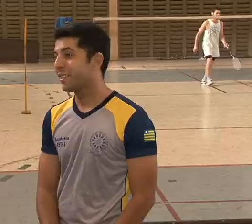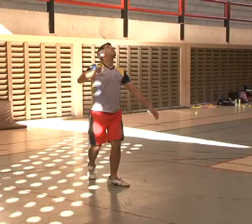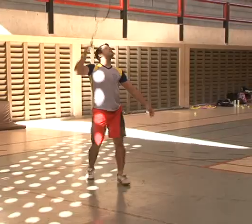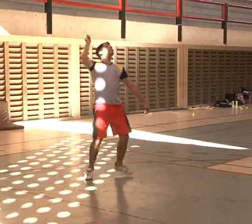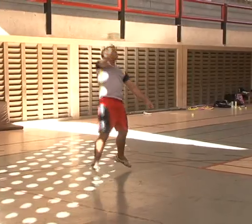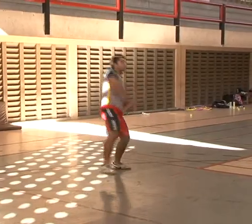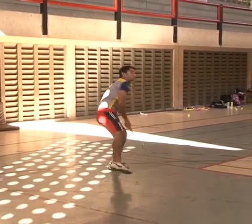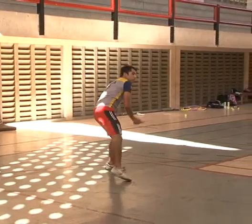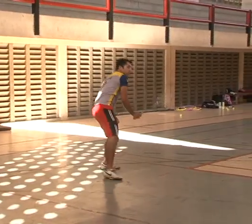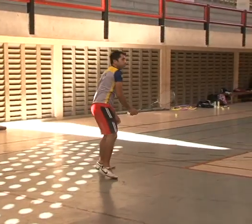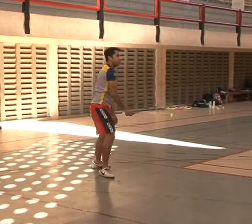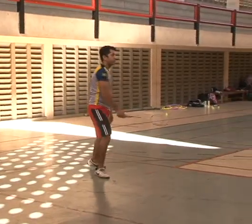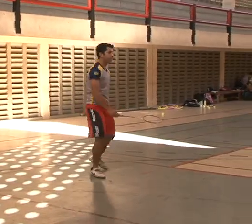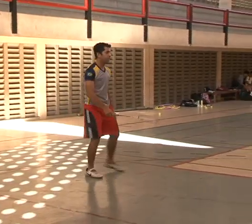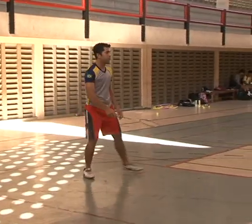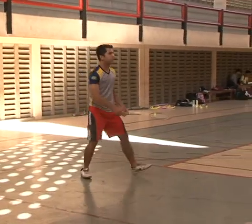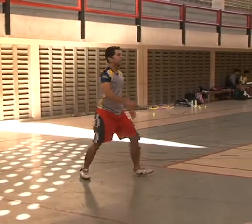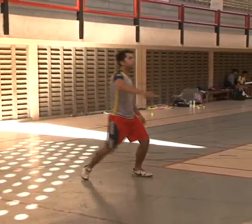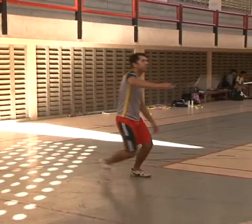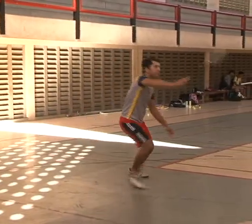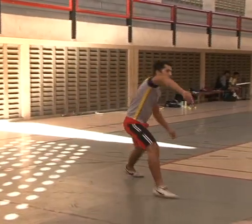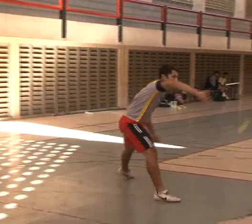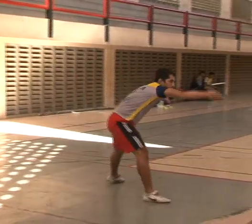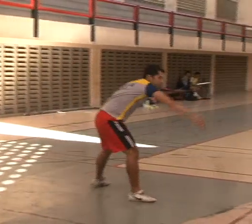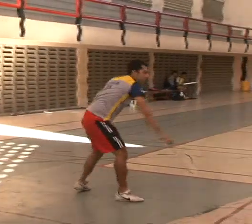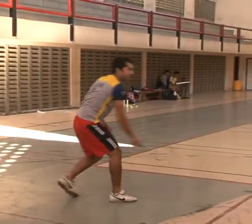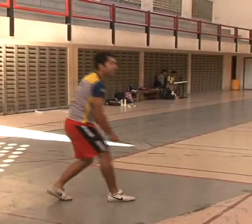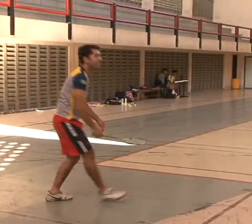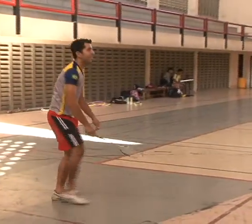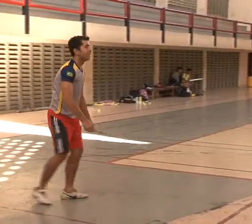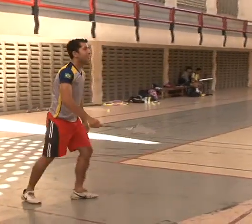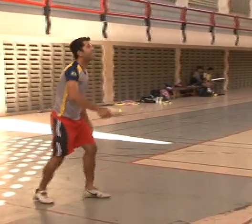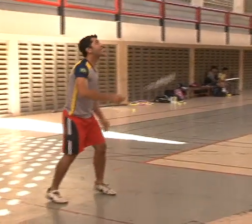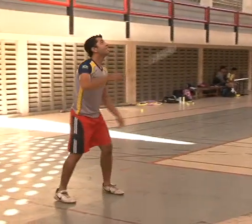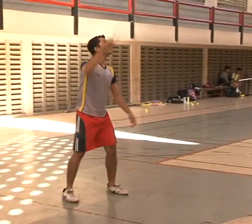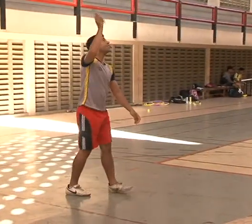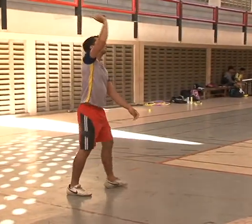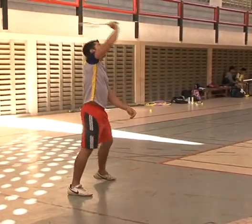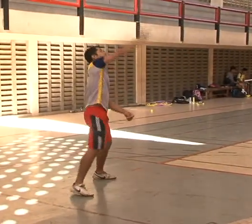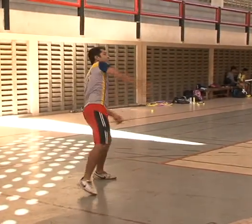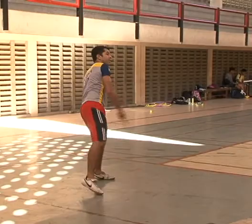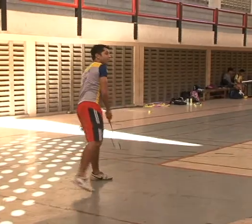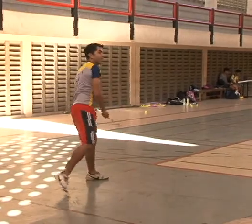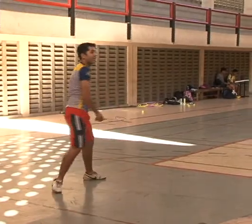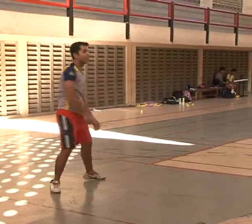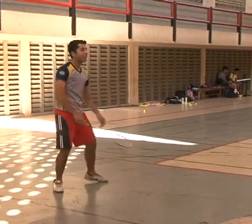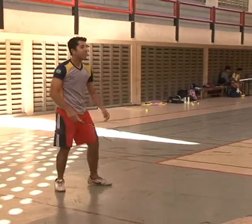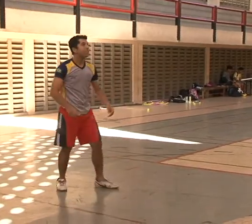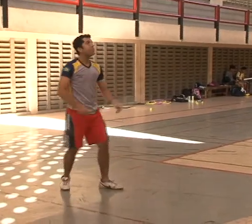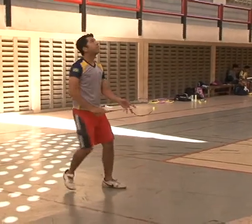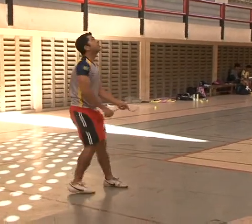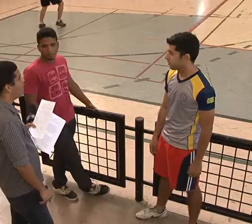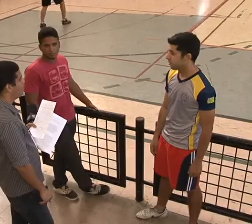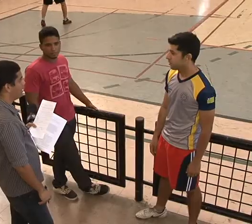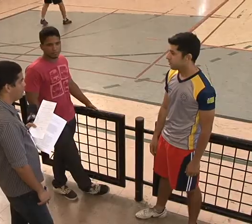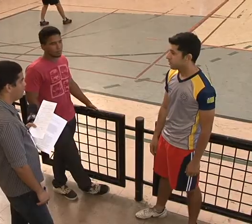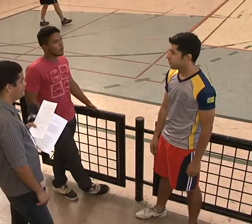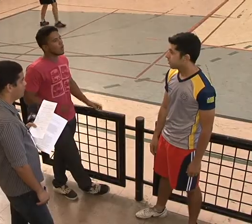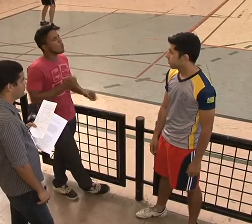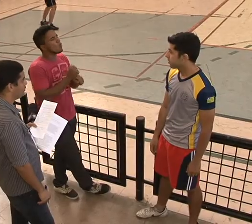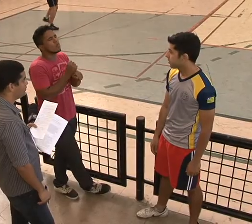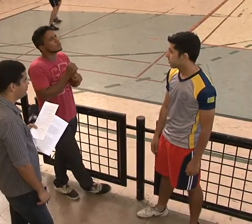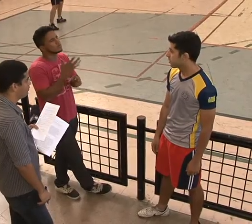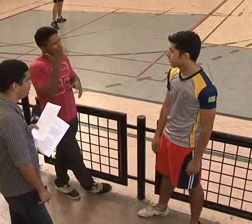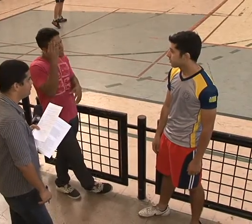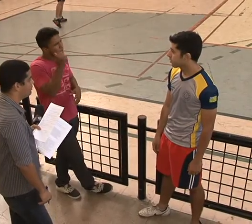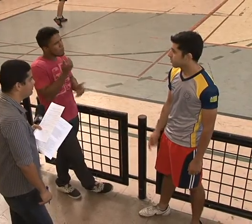explorado e coleciona medalhas em competições nacionais. E para revelar as conquistas desse campeão, a nossa